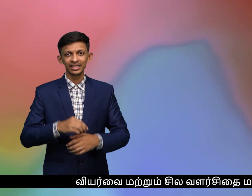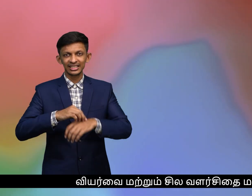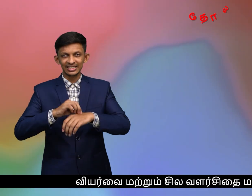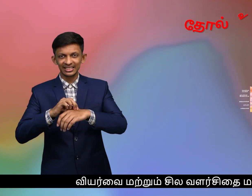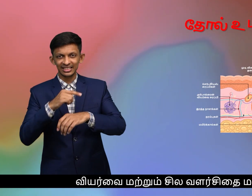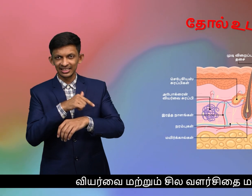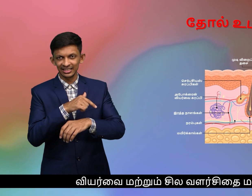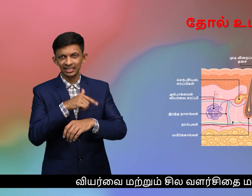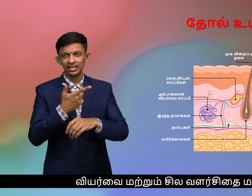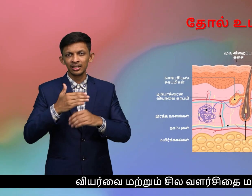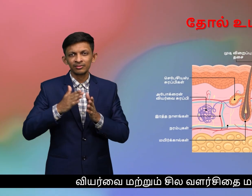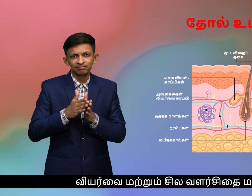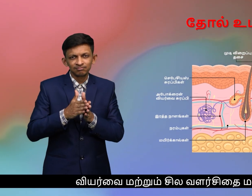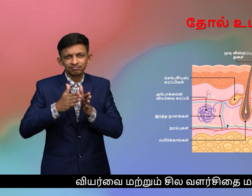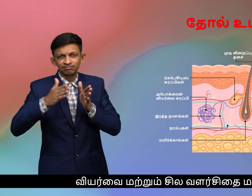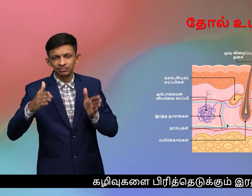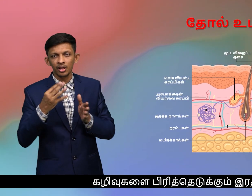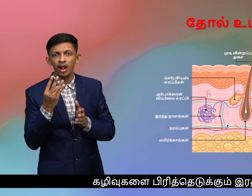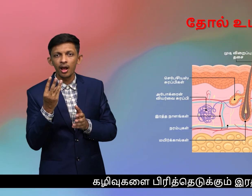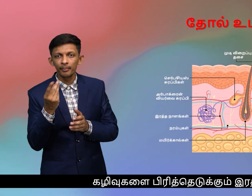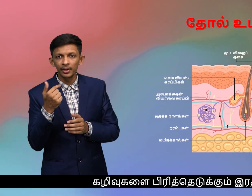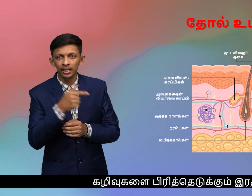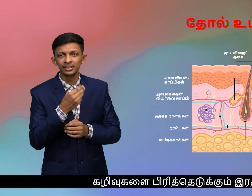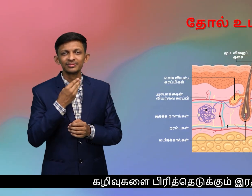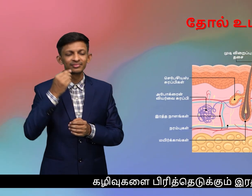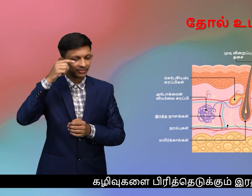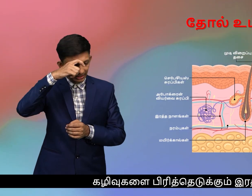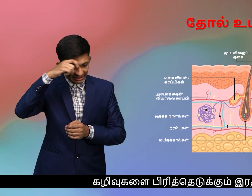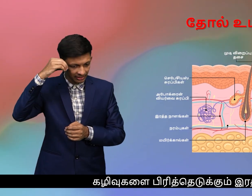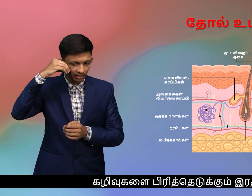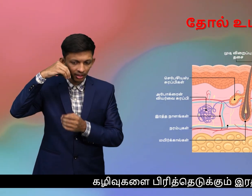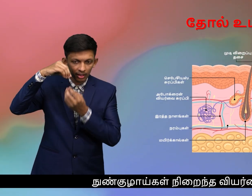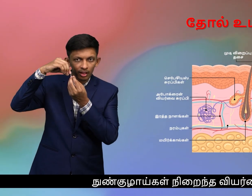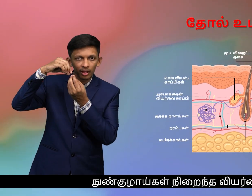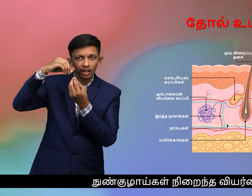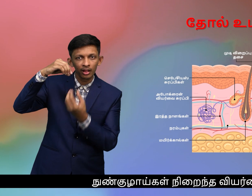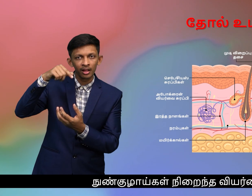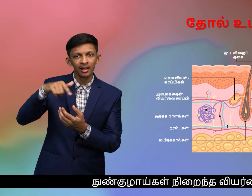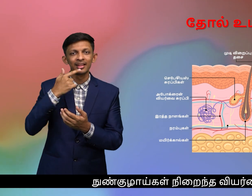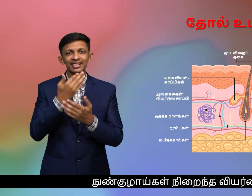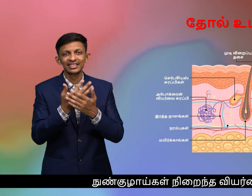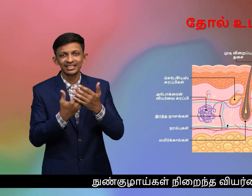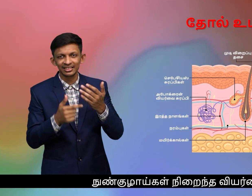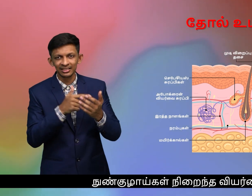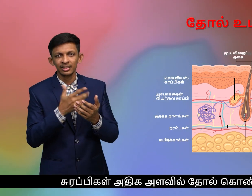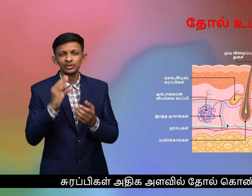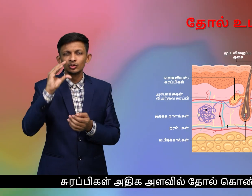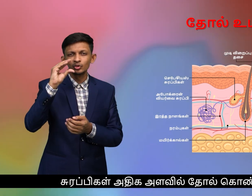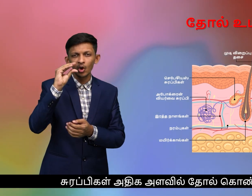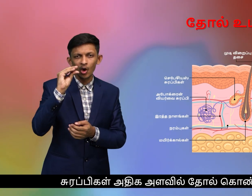வேர்வை மற்றும் சில வளர்சிதை மாற்ற கழிவுகளை பிரித்தெடுக்கவும் இரத்த நுண்குழாய்கள் நிறைந்த வேர்வை சுரப்பிகள் அதிக